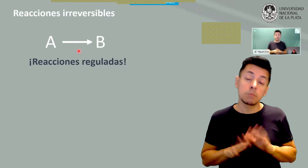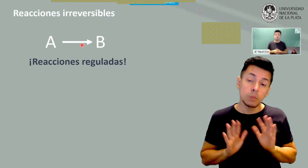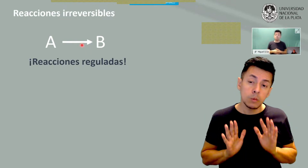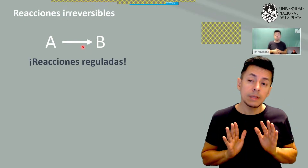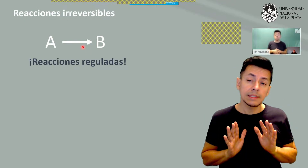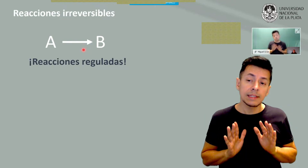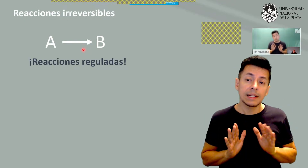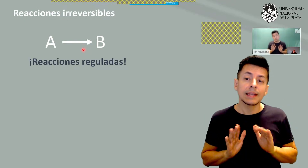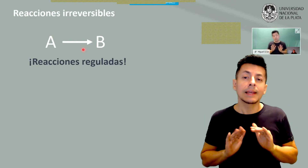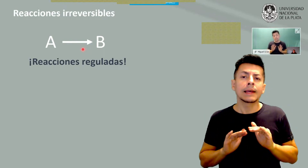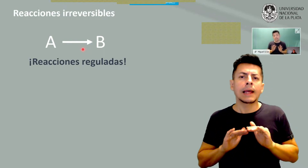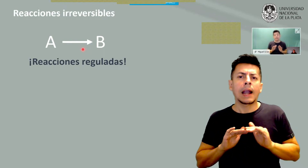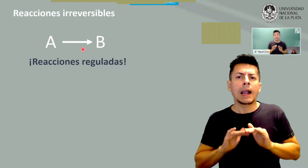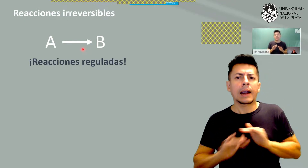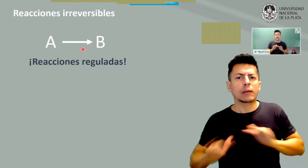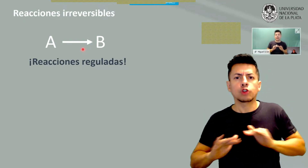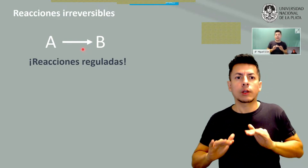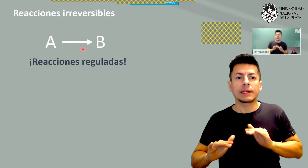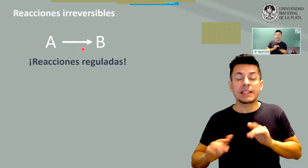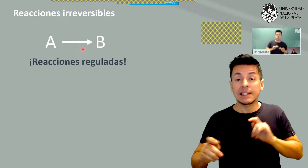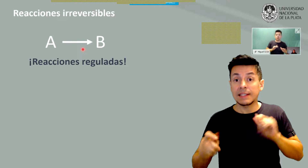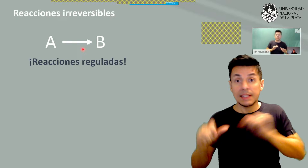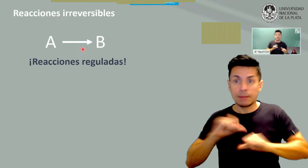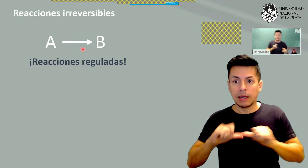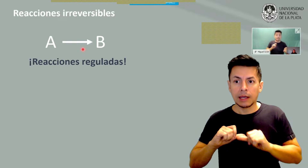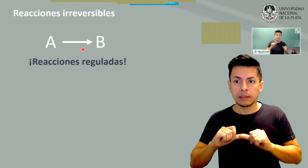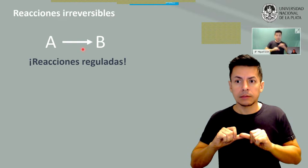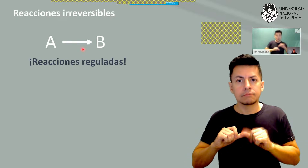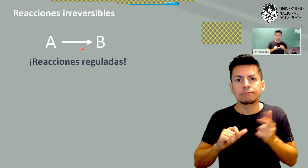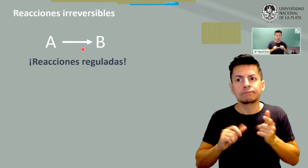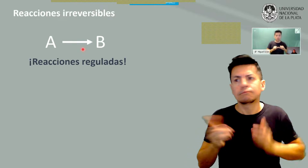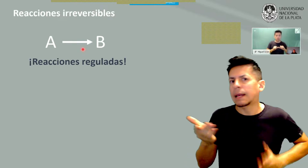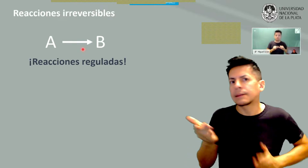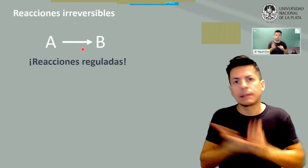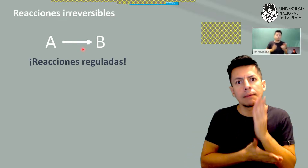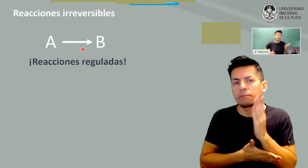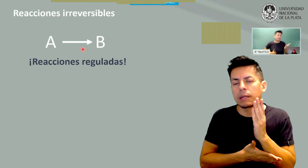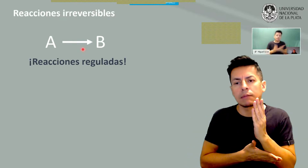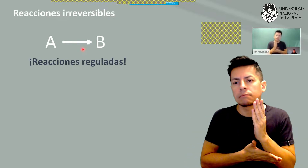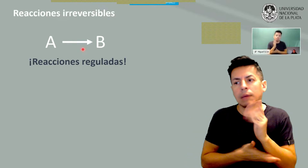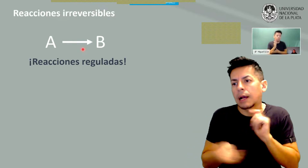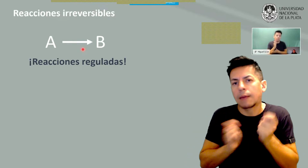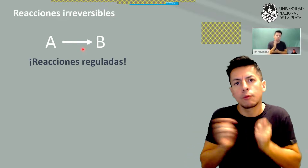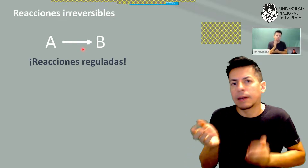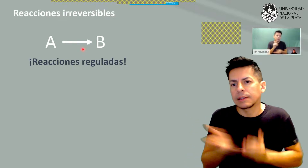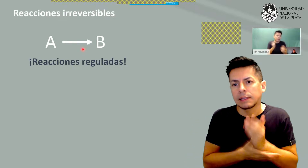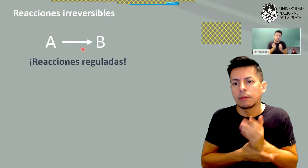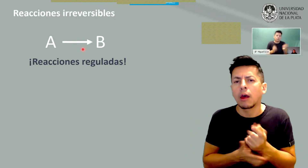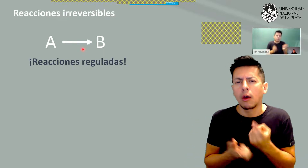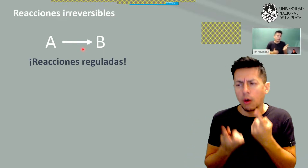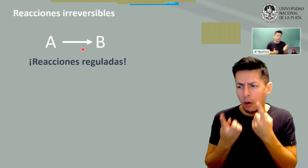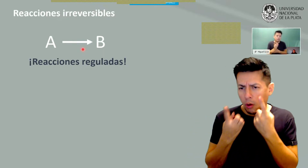estas reacciones que son irreversibles, que no podemos volver atrás, estén muy reguladas.